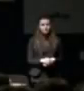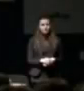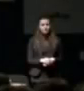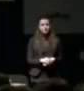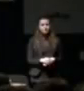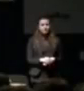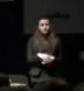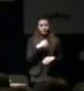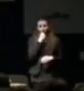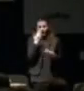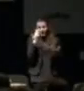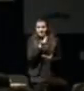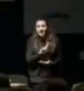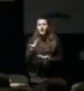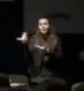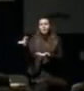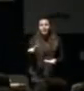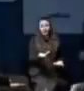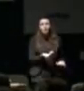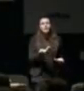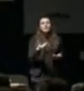buonasera e benvenuti